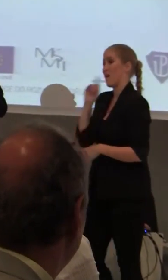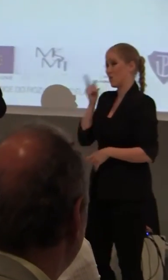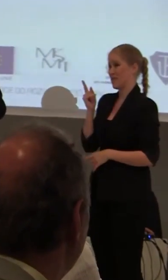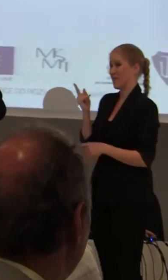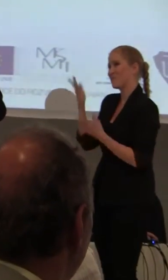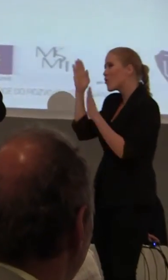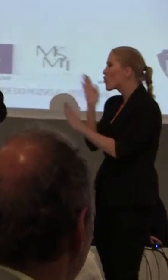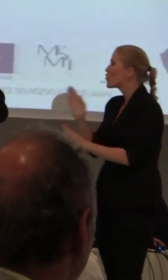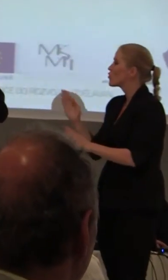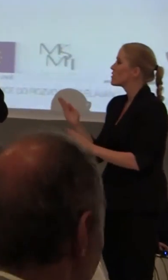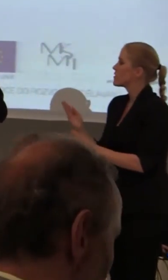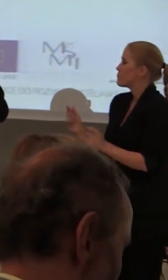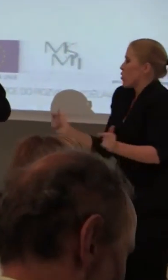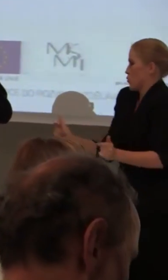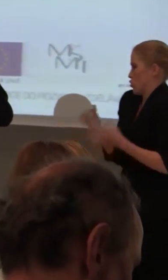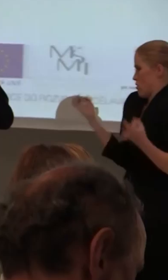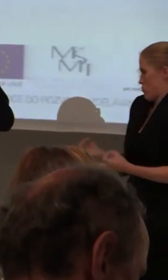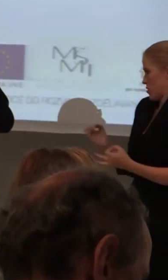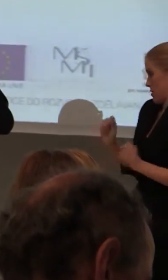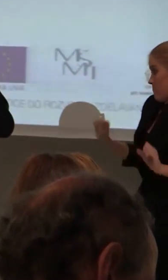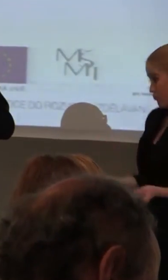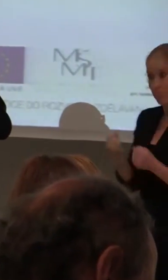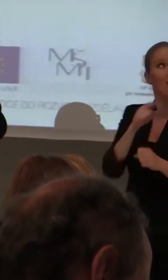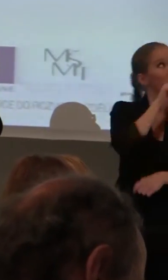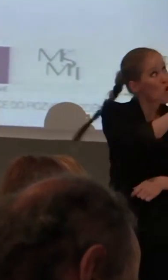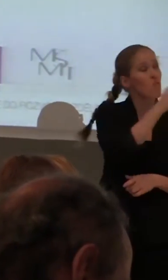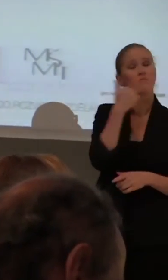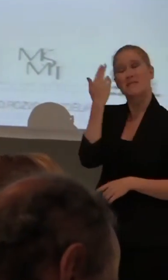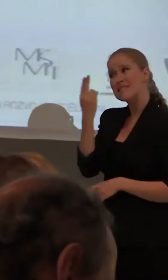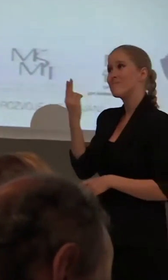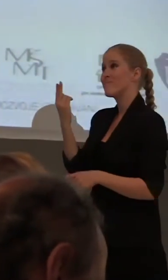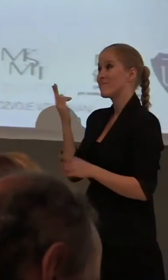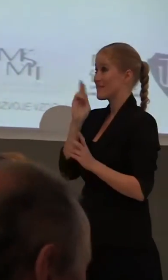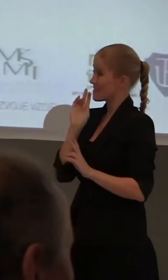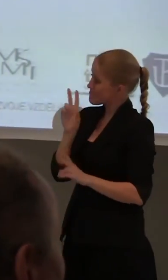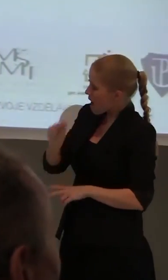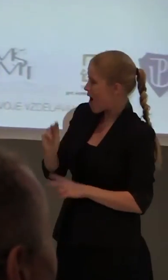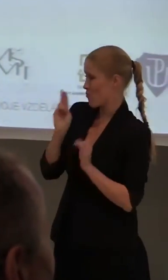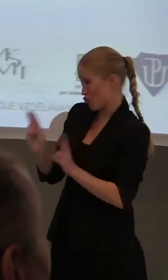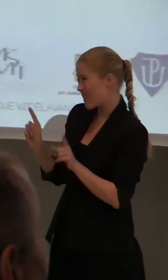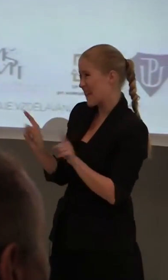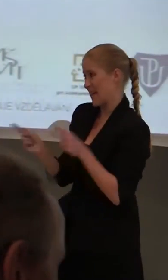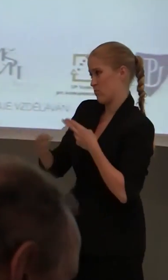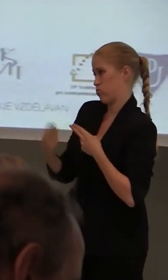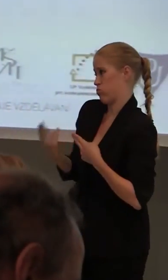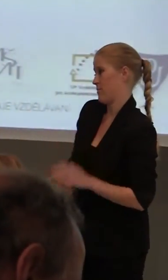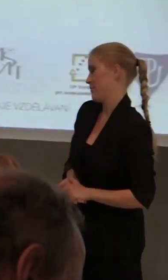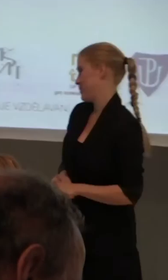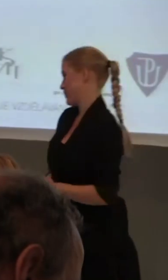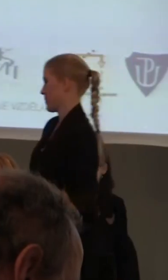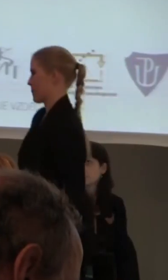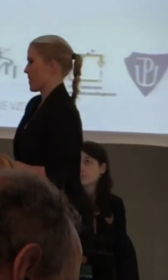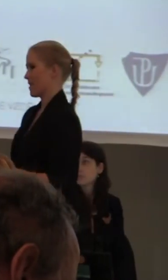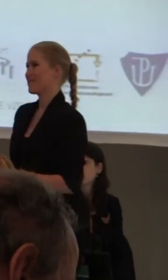těch podpůrných opatření. Takže je tam obrovská příležitost, obrovské riziko zároveň, ale to, proč se to změnit